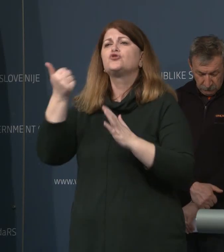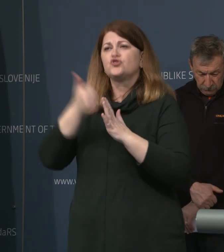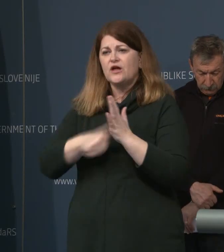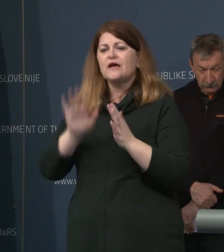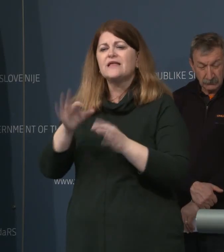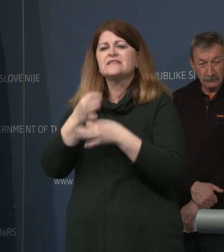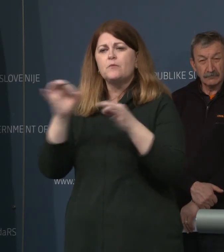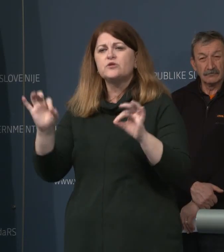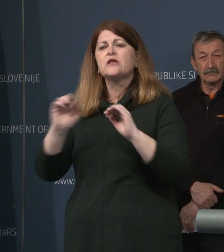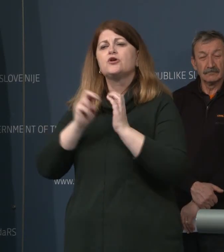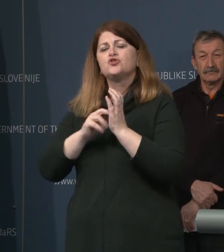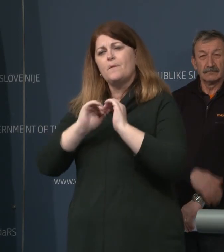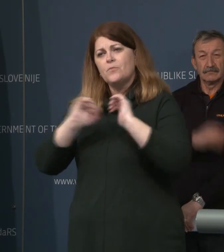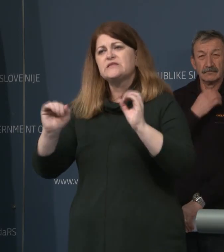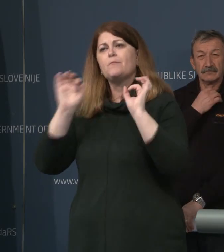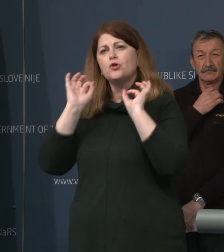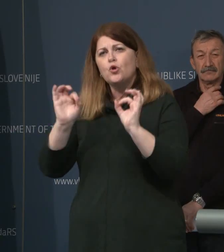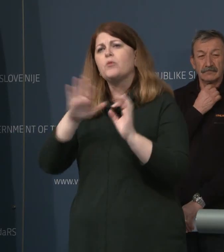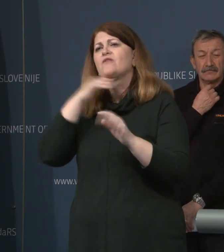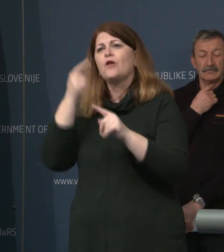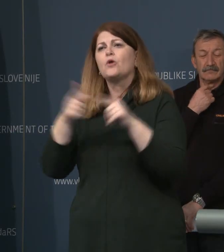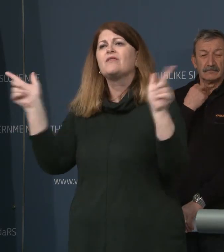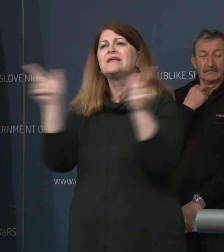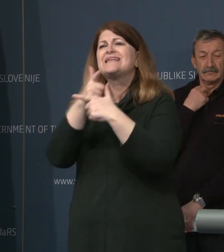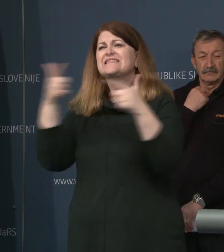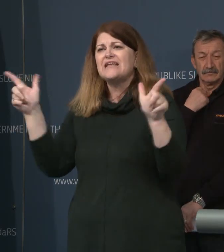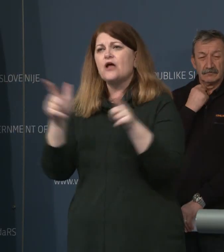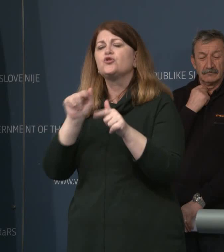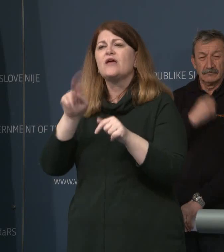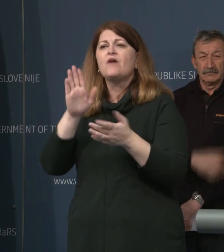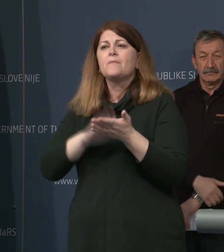naj se prostori posebej dobro in pogosto zračijo in da